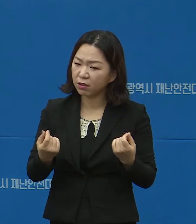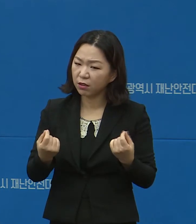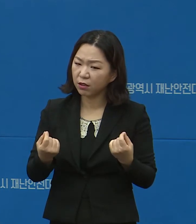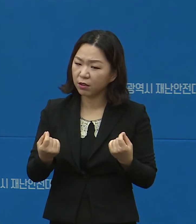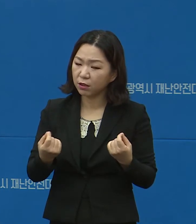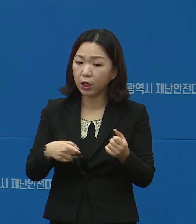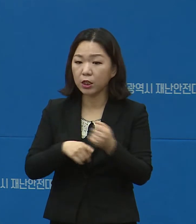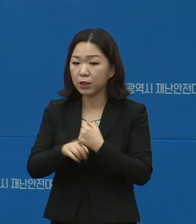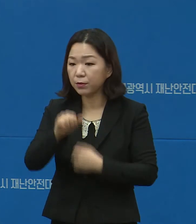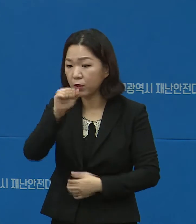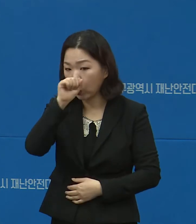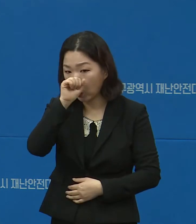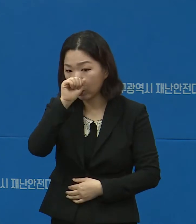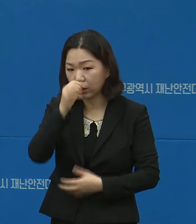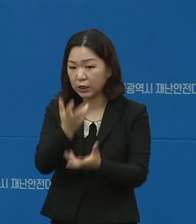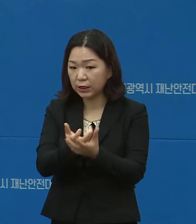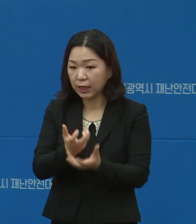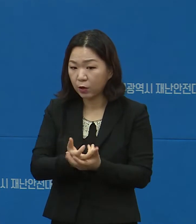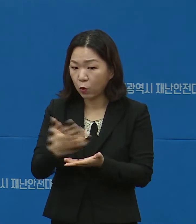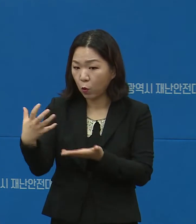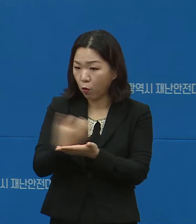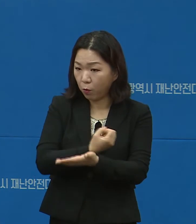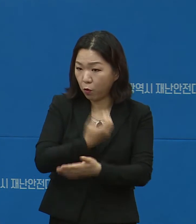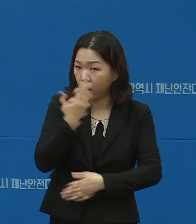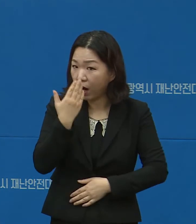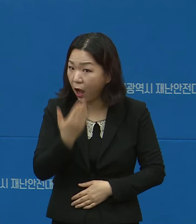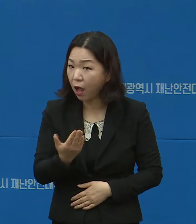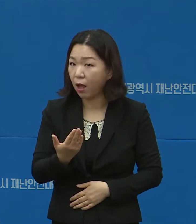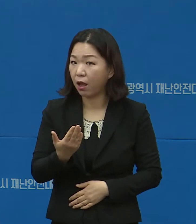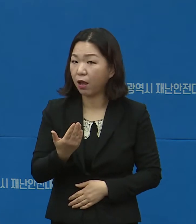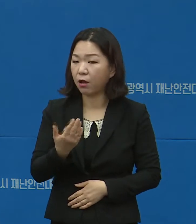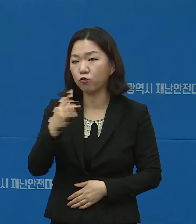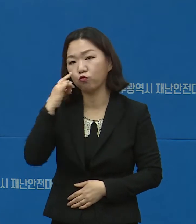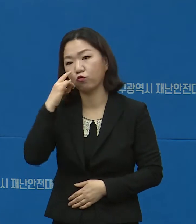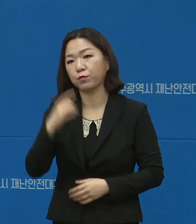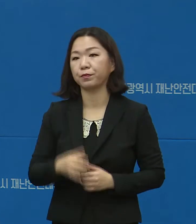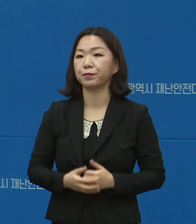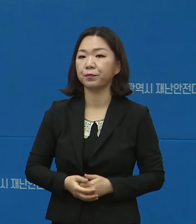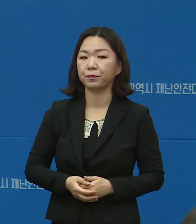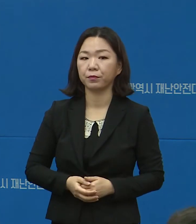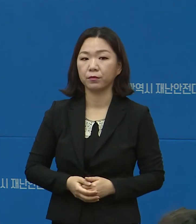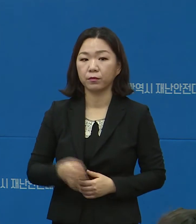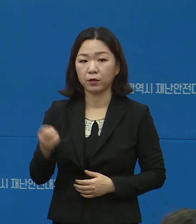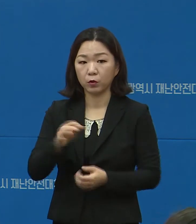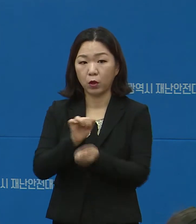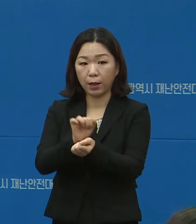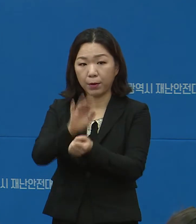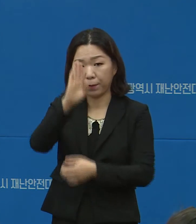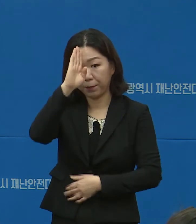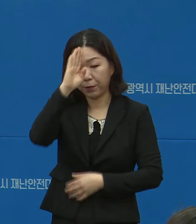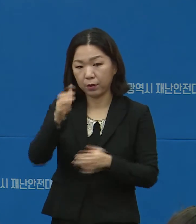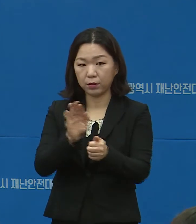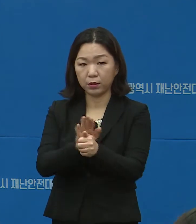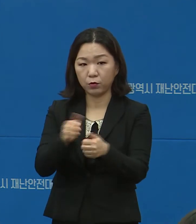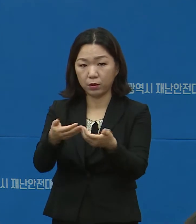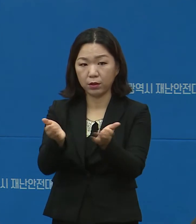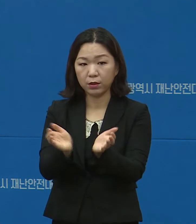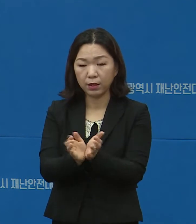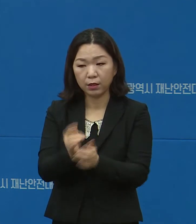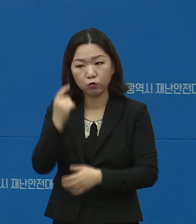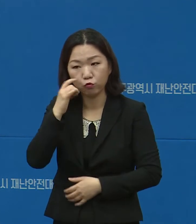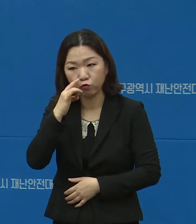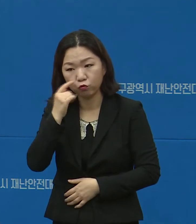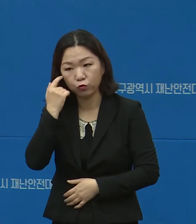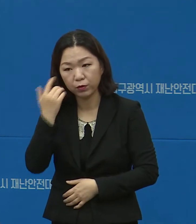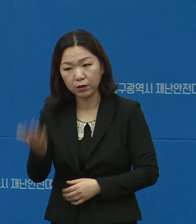유의미한 자료를 오늘 이 시점에 가서 확보를 할 수 있을지 궁금합니다. 그리고 감염병 지원단에 좀 궁금한